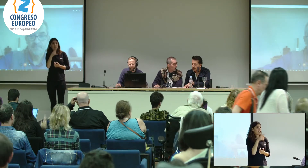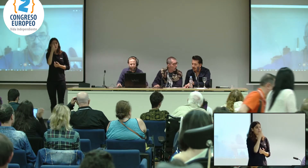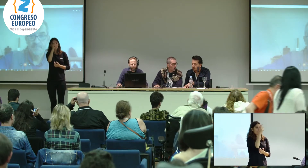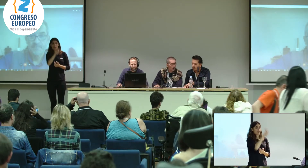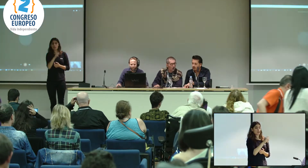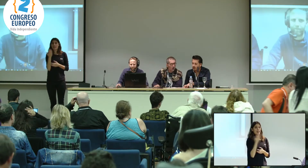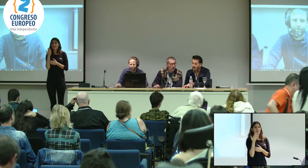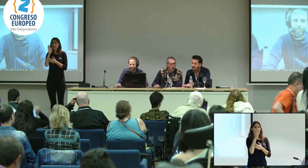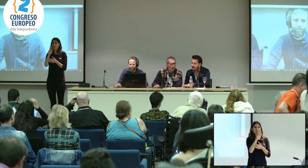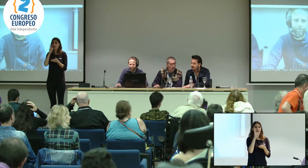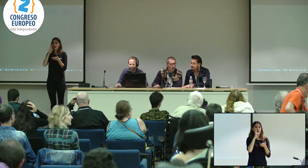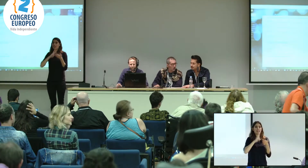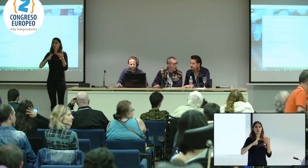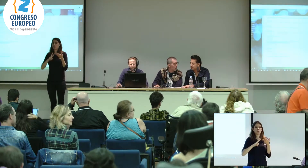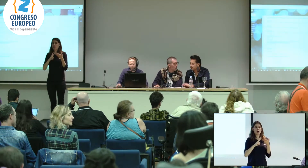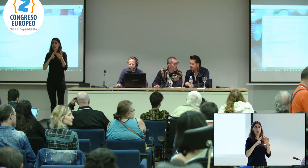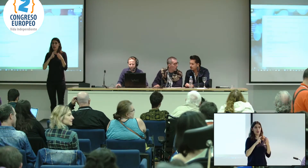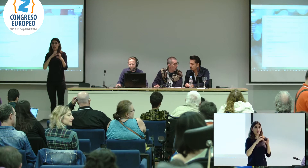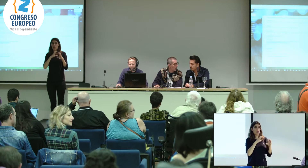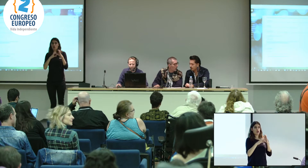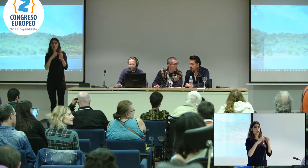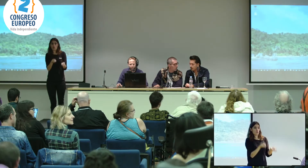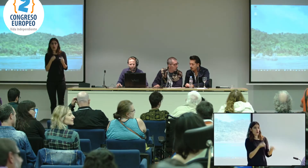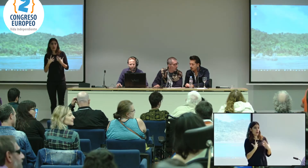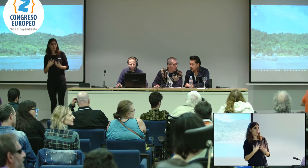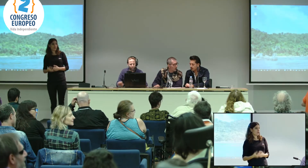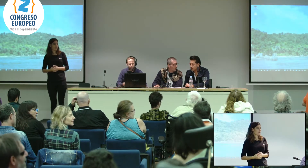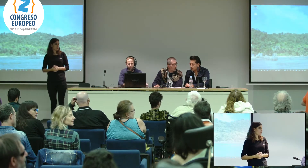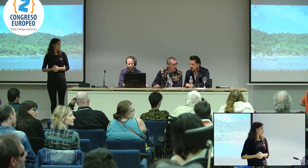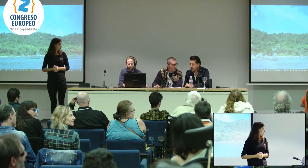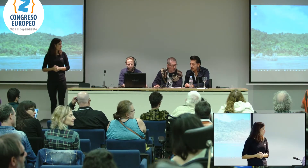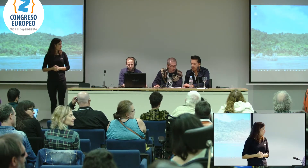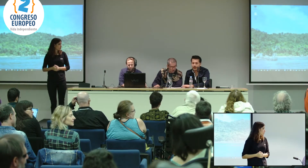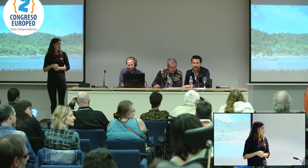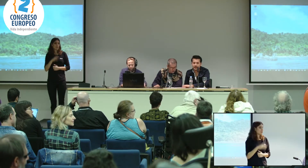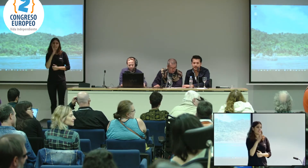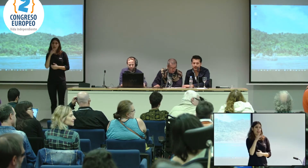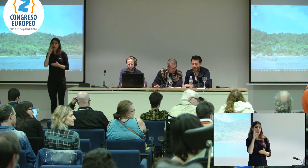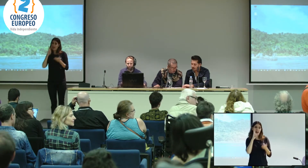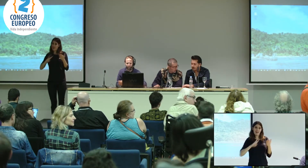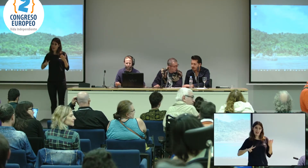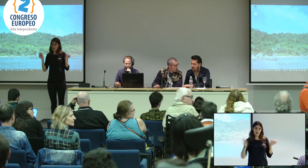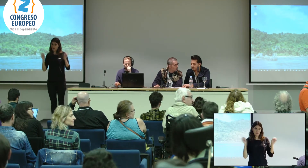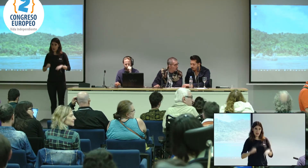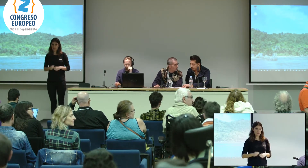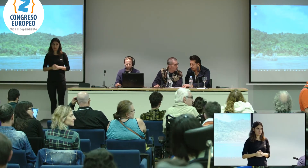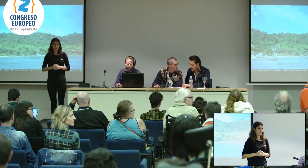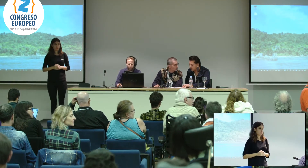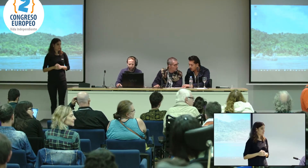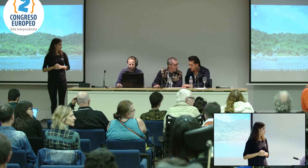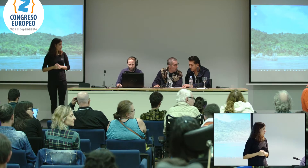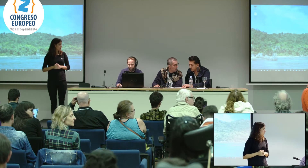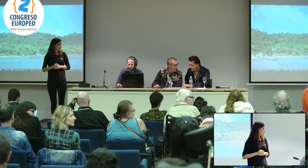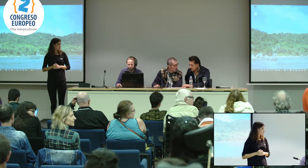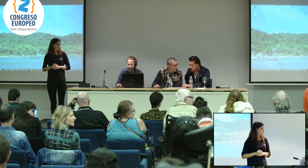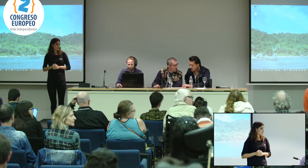una lectura de comunicación. Y la va a exponer ahora. Y la va a exponer a continuación. Y su